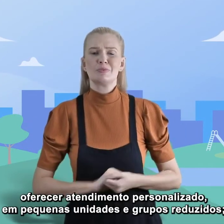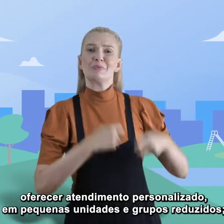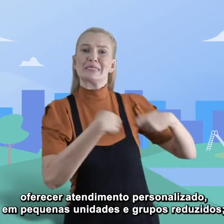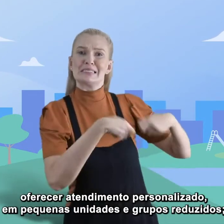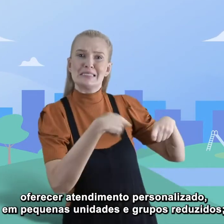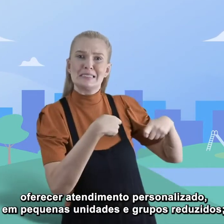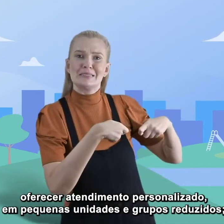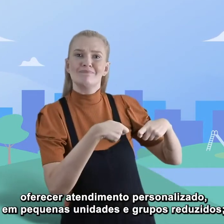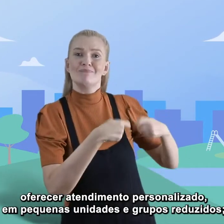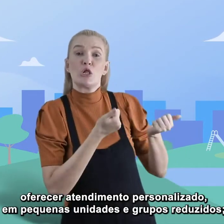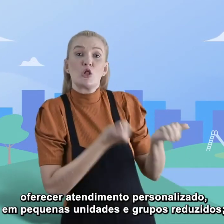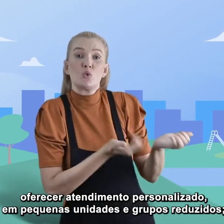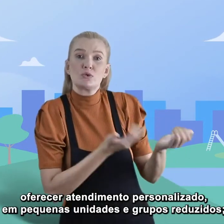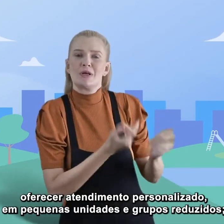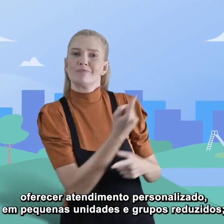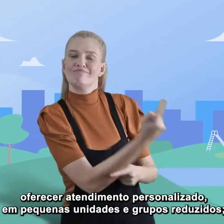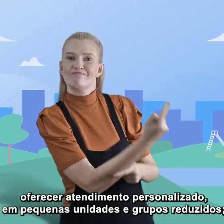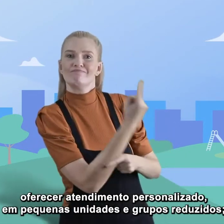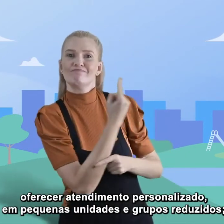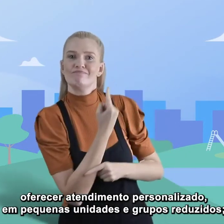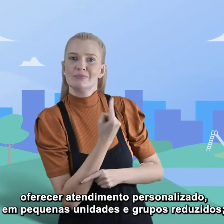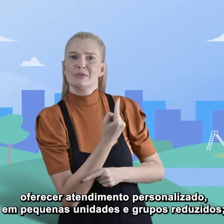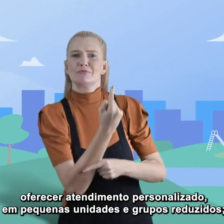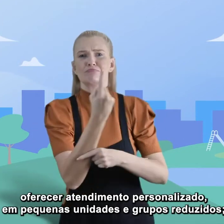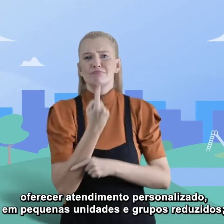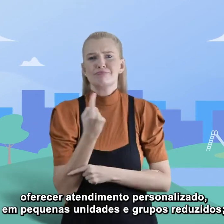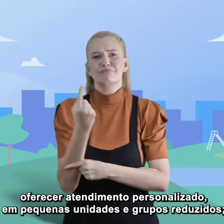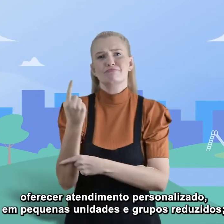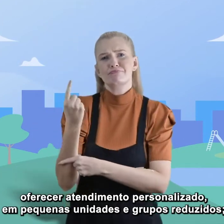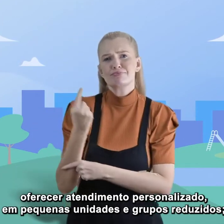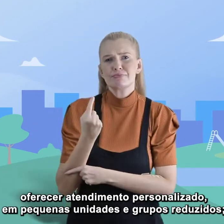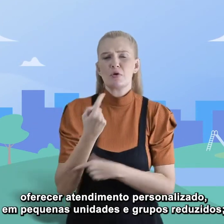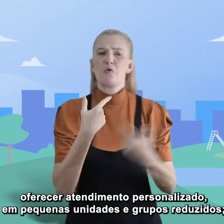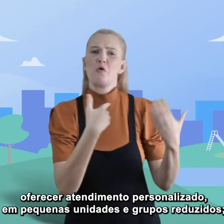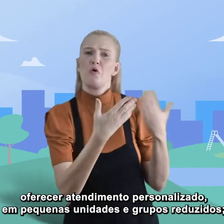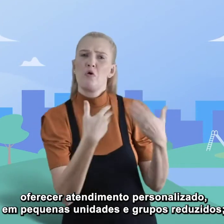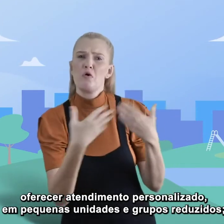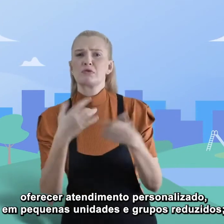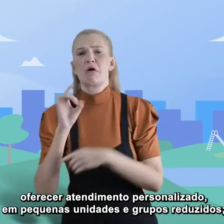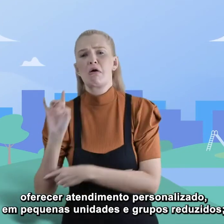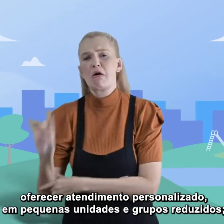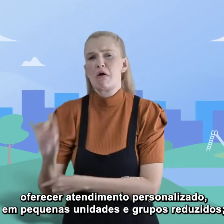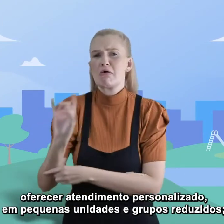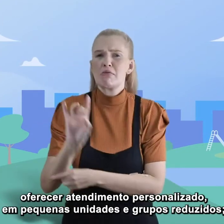Oferecer atendimento personalizado em pequenas unidades e grupos